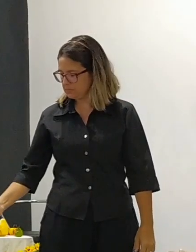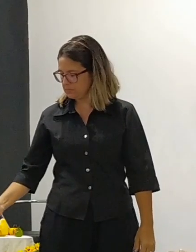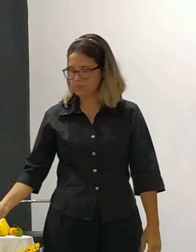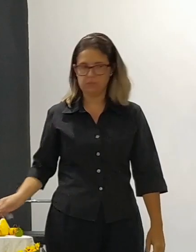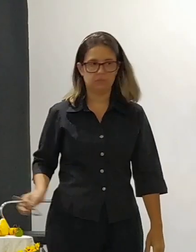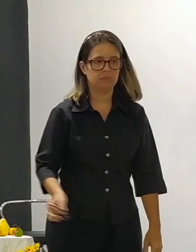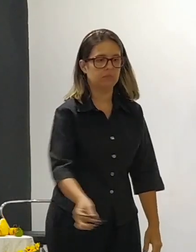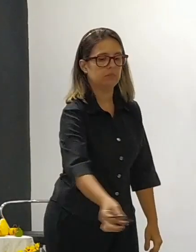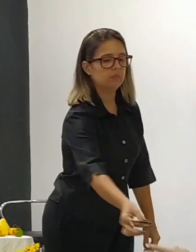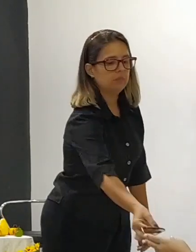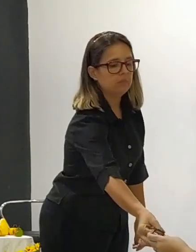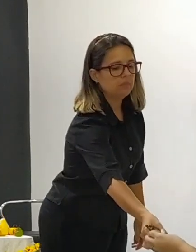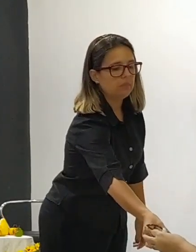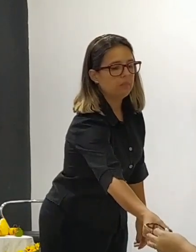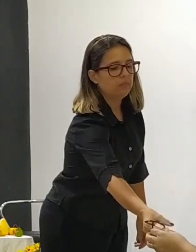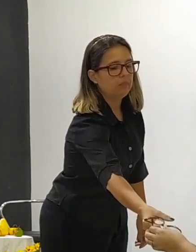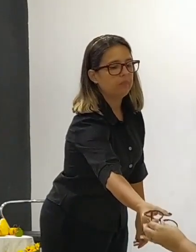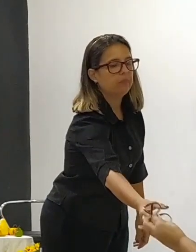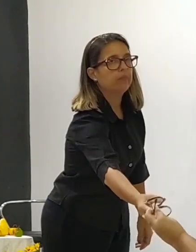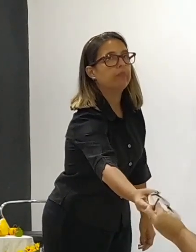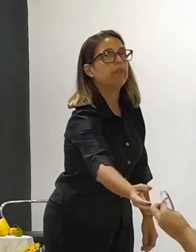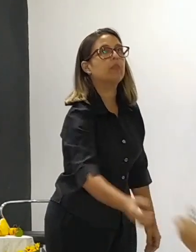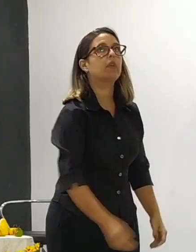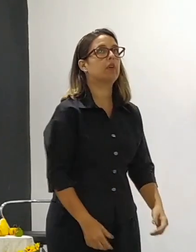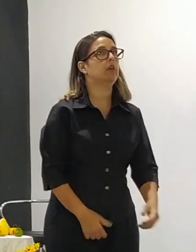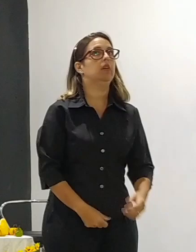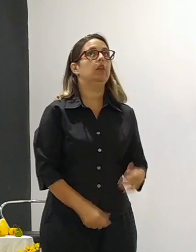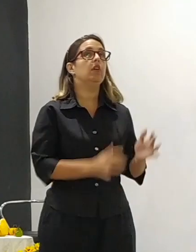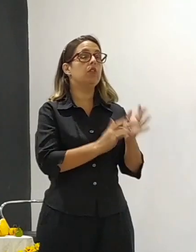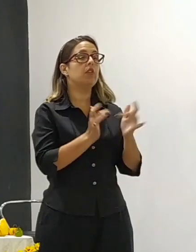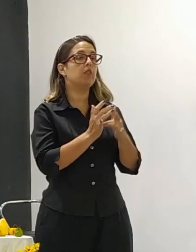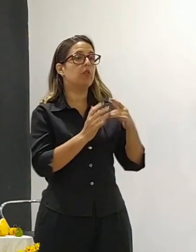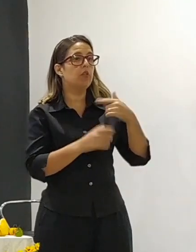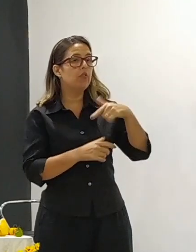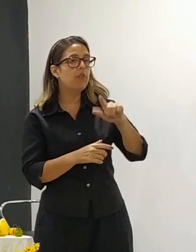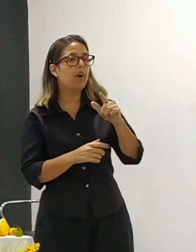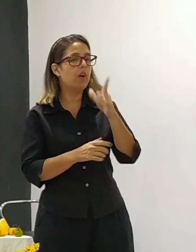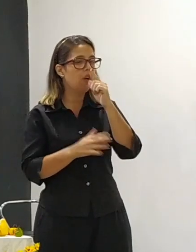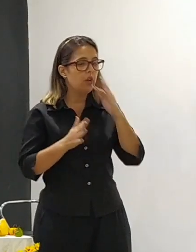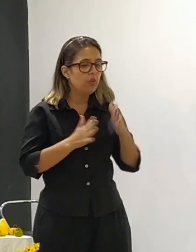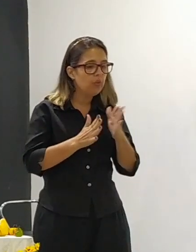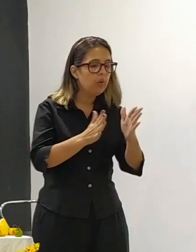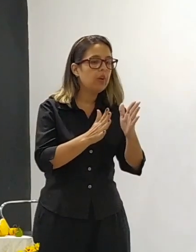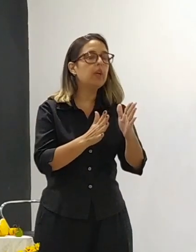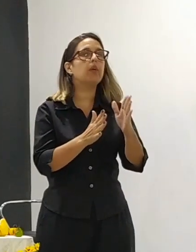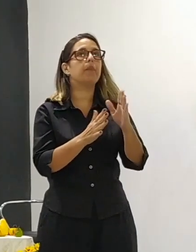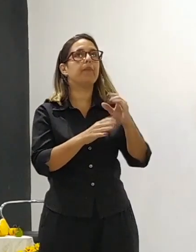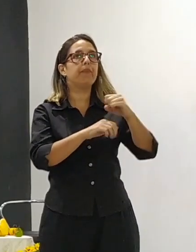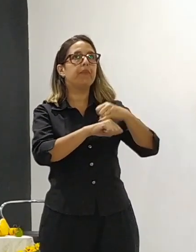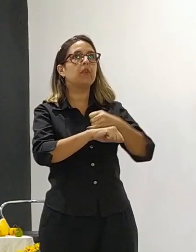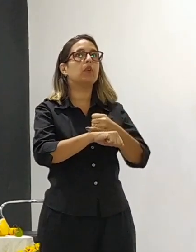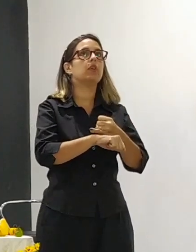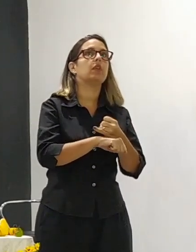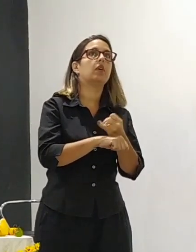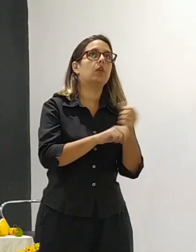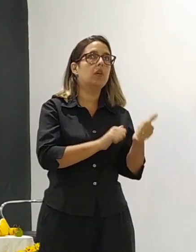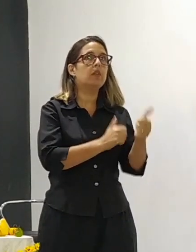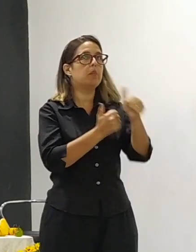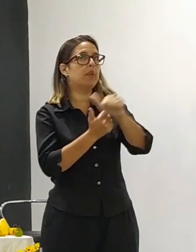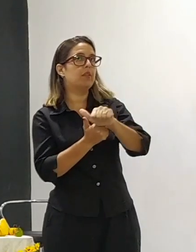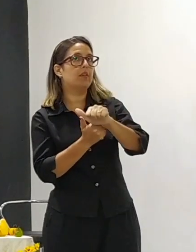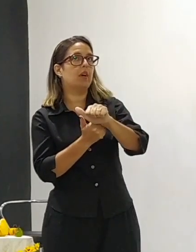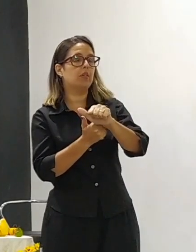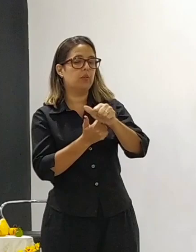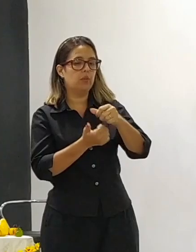Ele vai ali no Rio Jordão para ser batizado, e diz assim: e sendo Jesus batizado, subiu logo